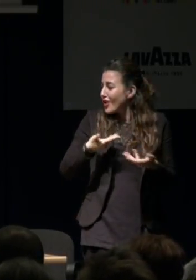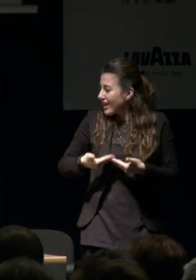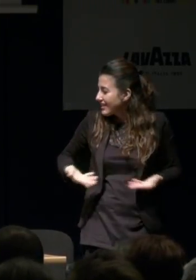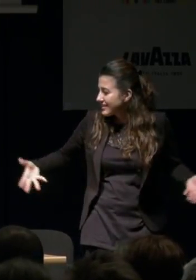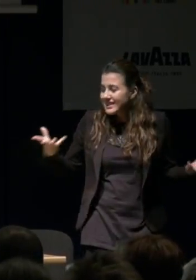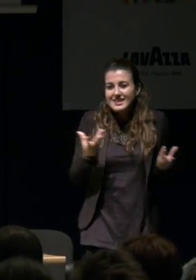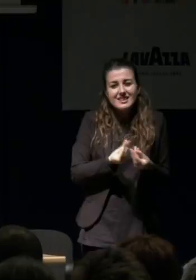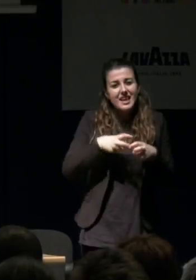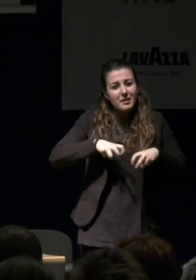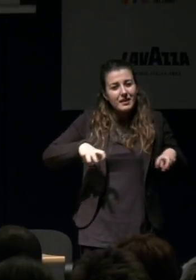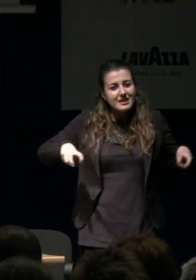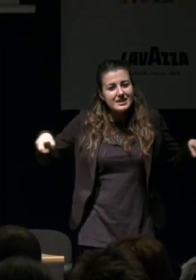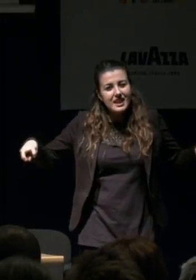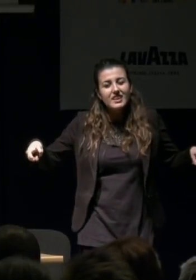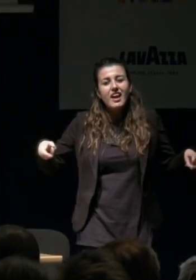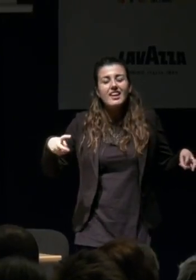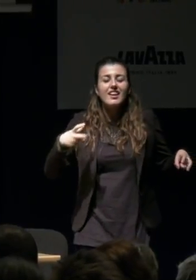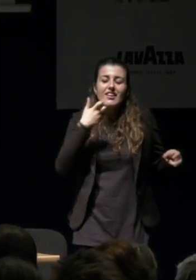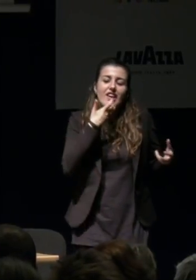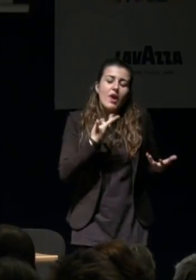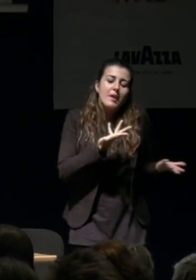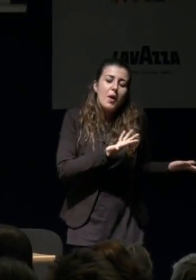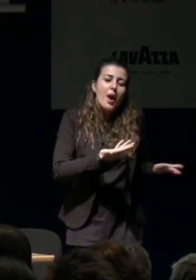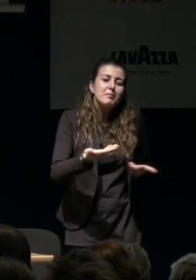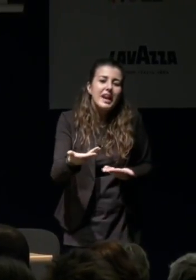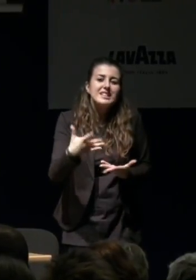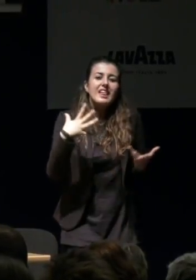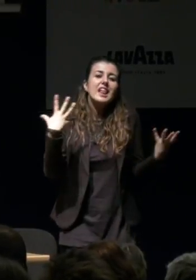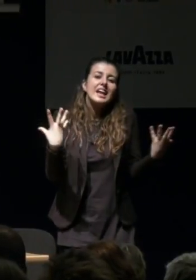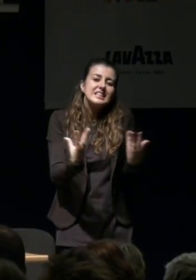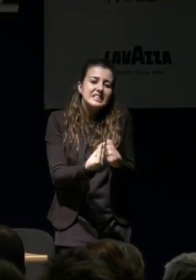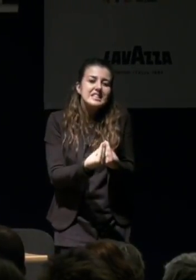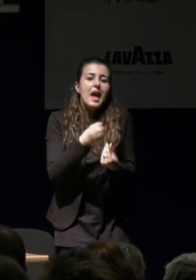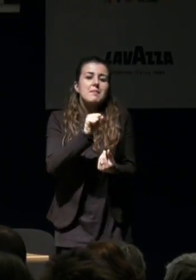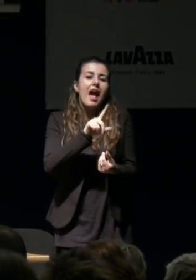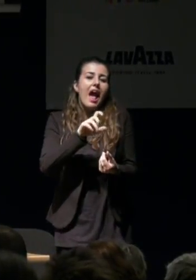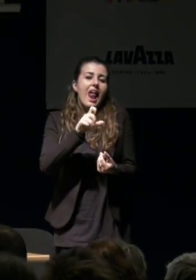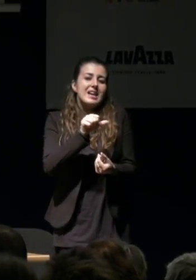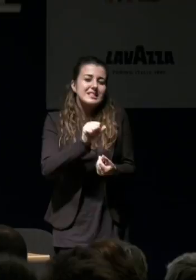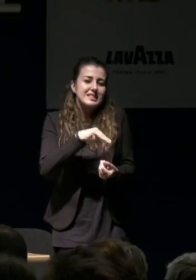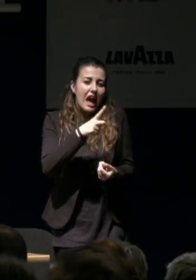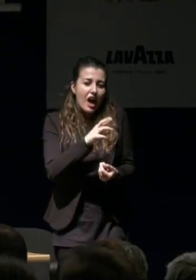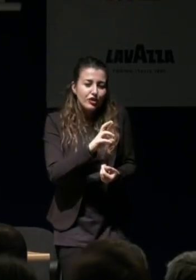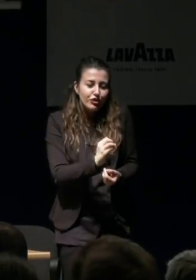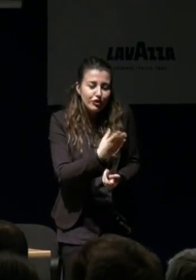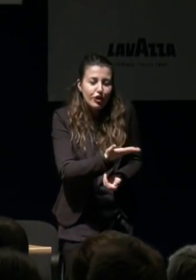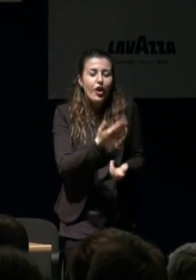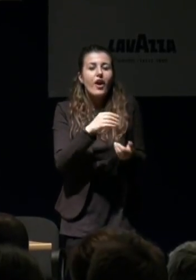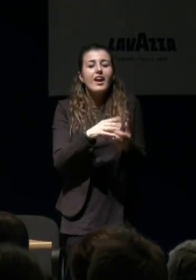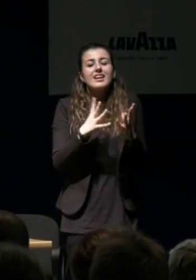a presentare insieme ad alessandro il suo